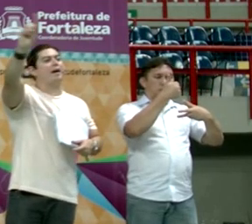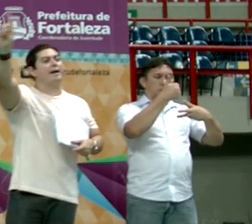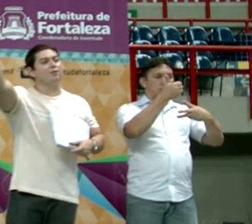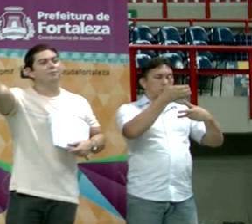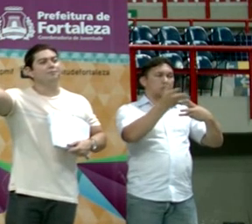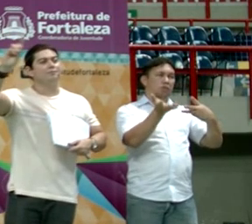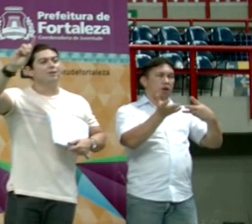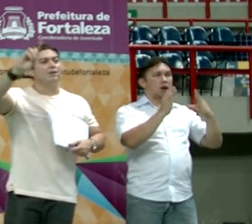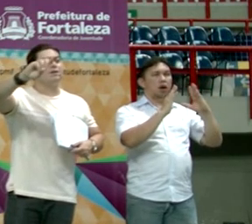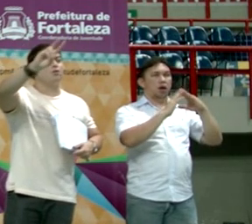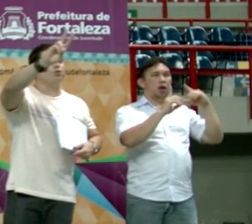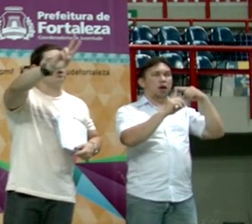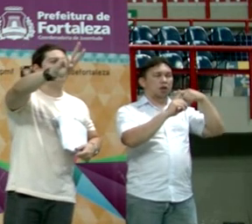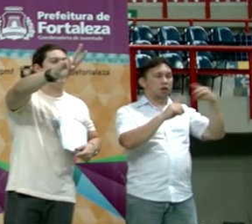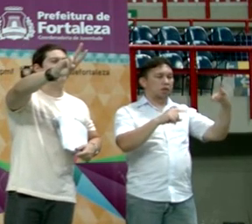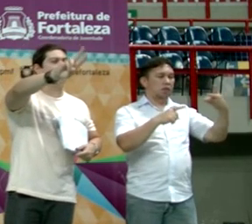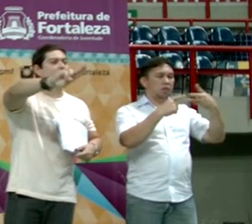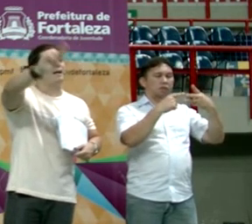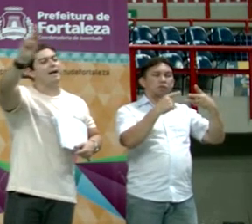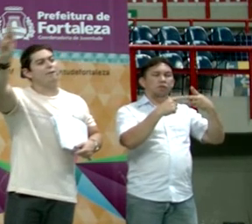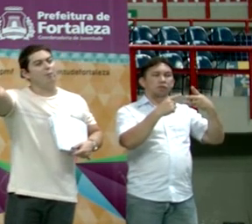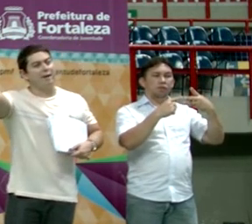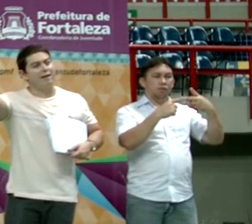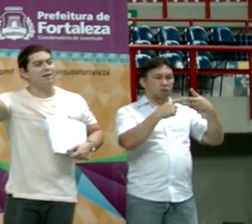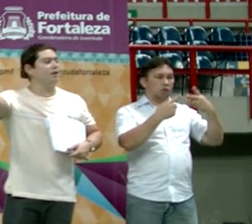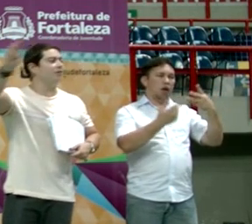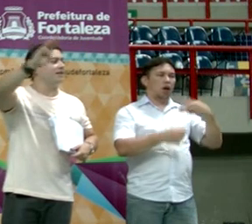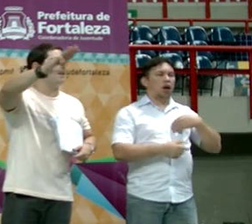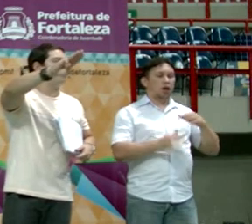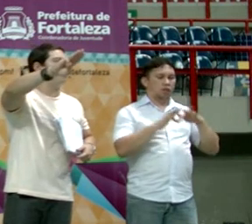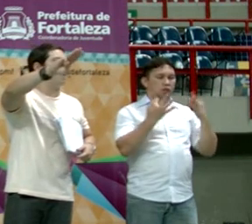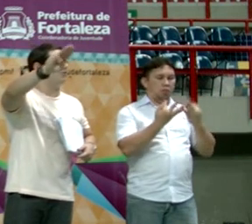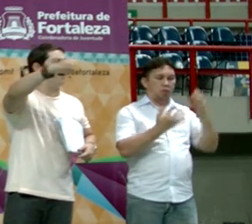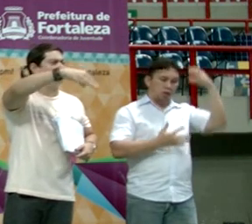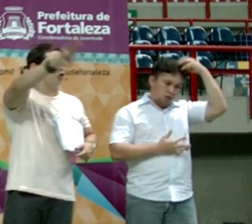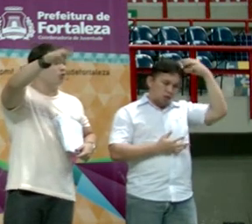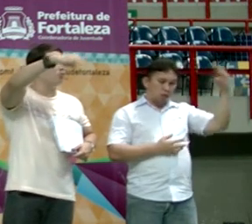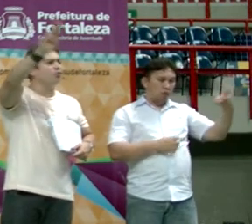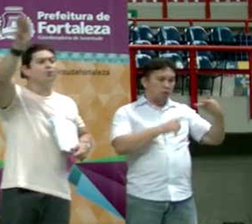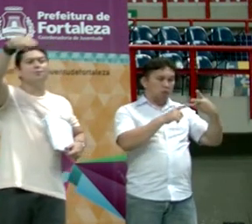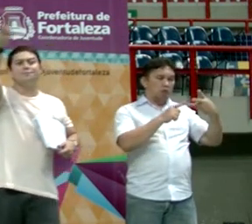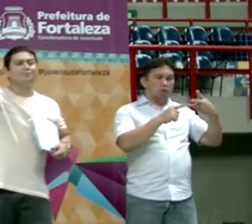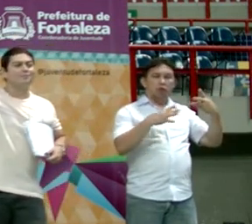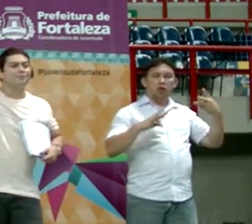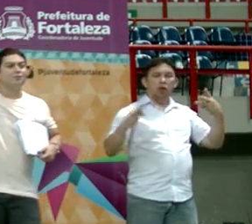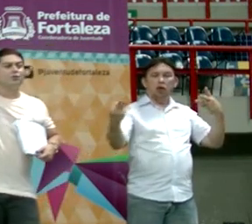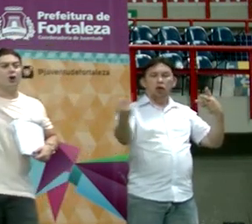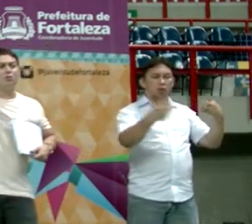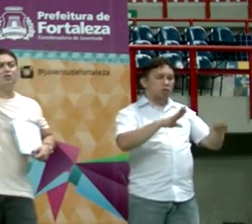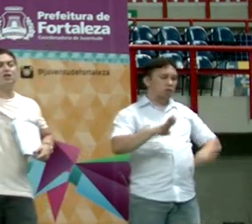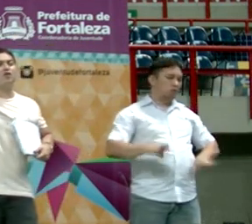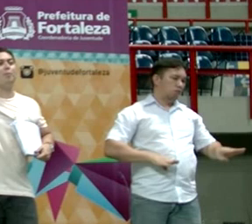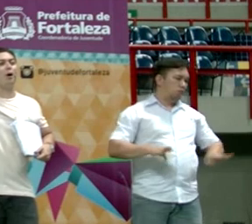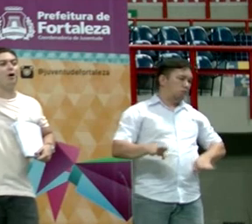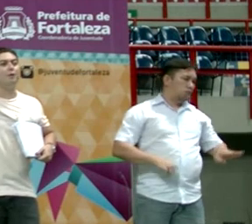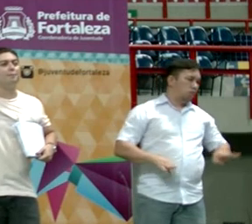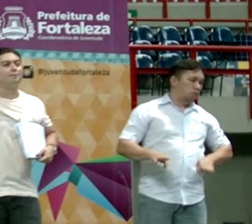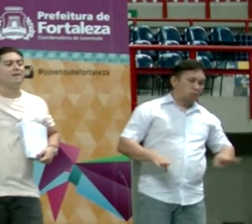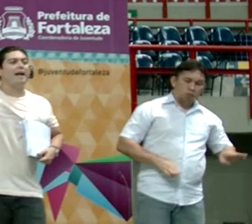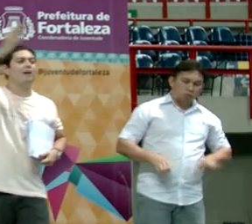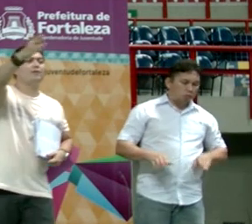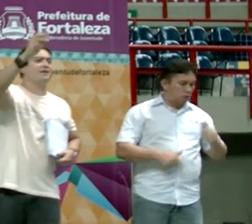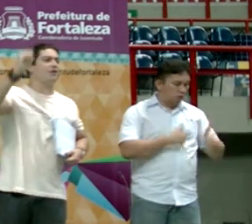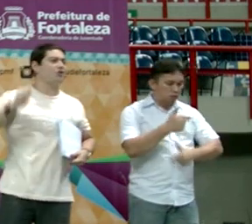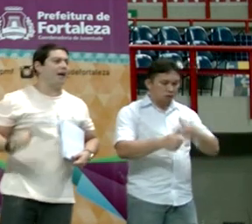estado era o clero. Segundo estado era a nobreza. E o terceiro estado era todo mundo. todo mundo que